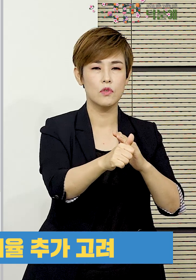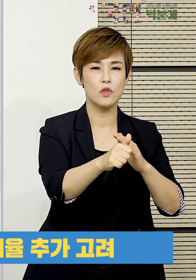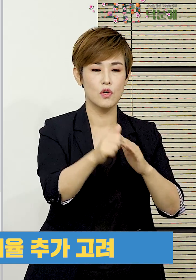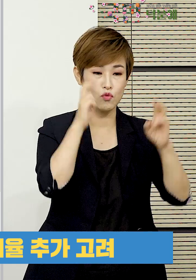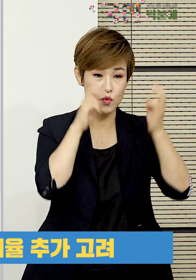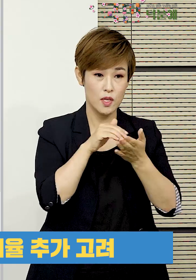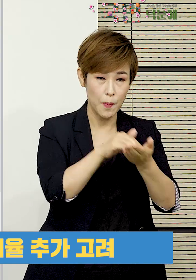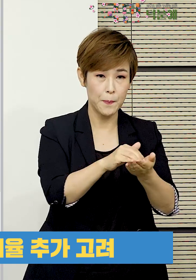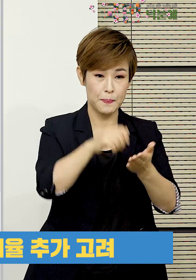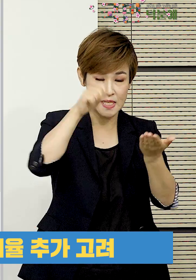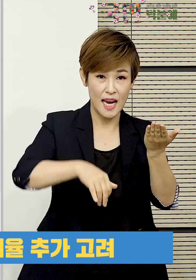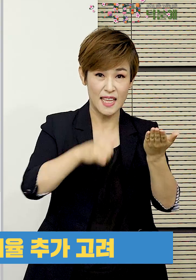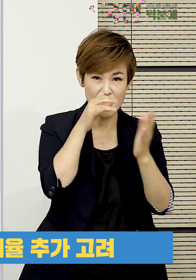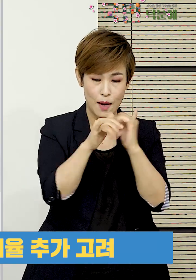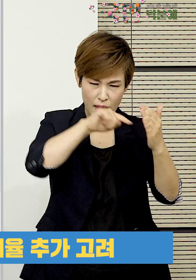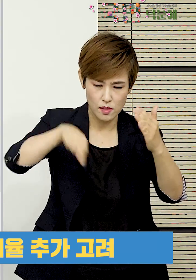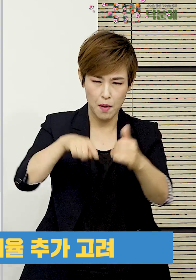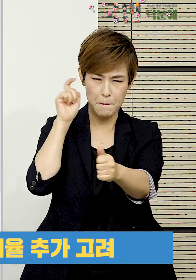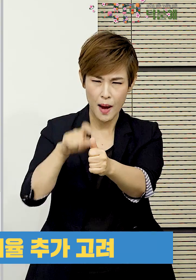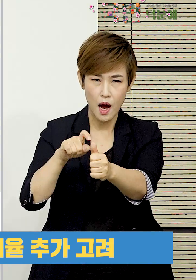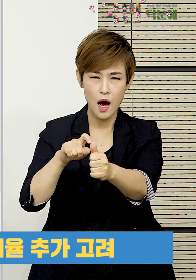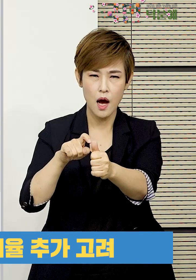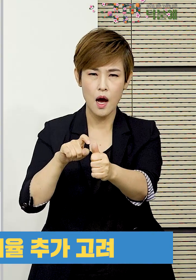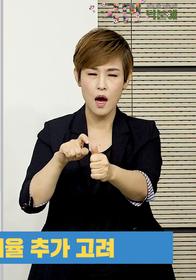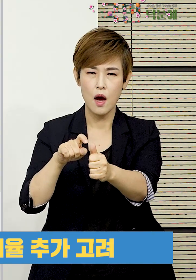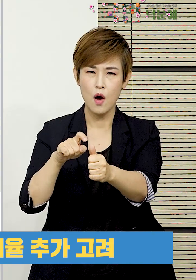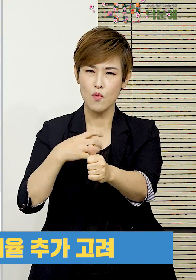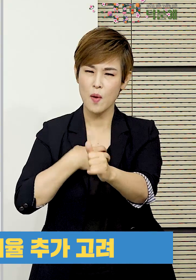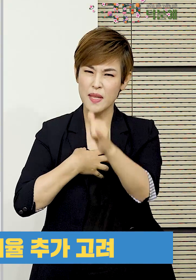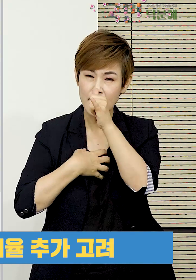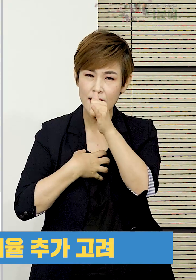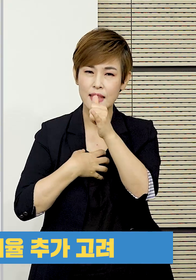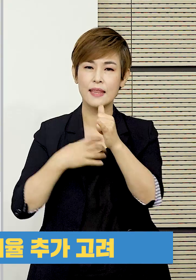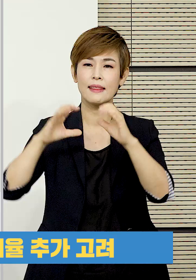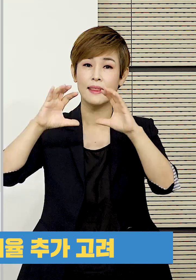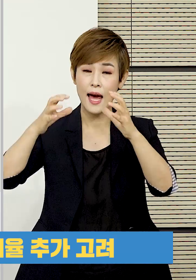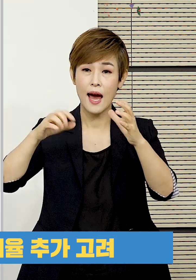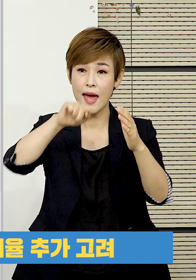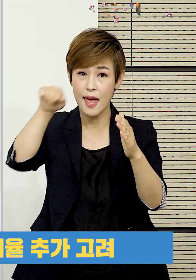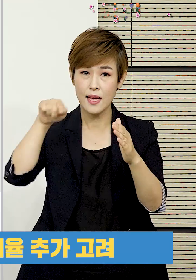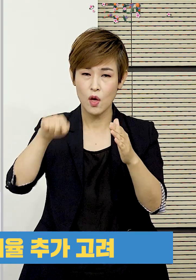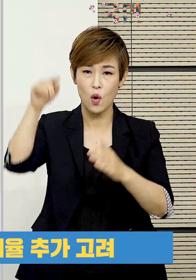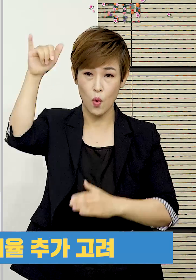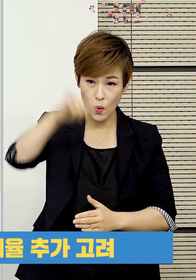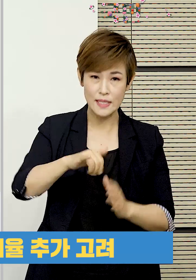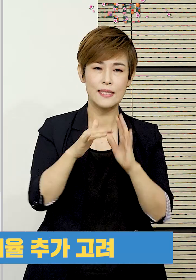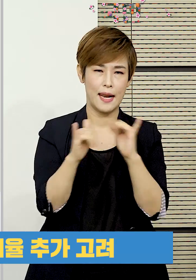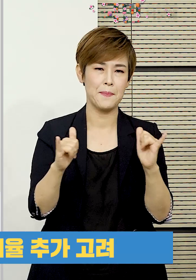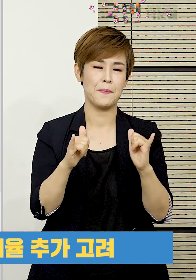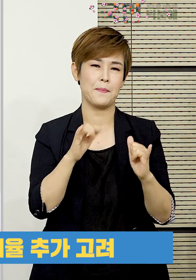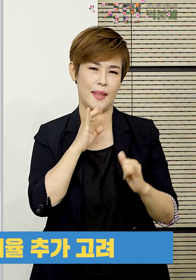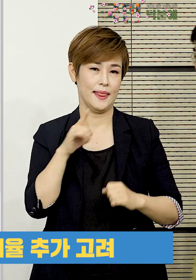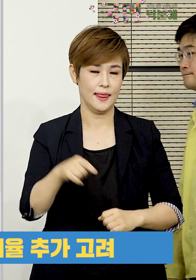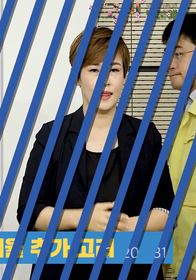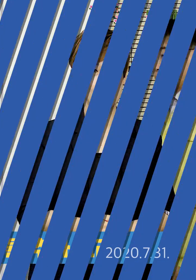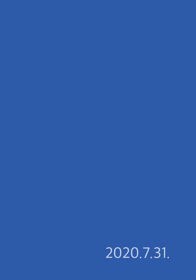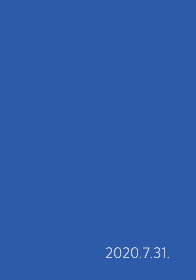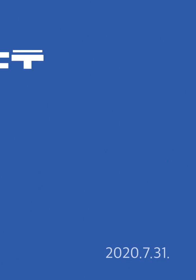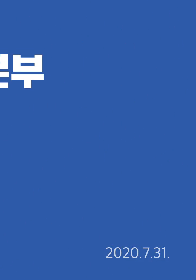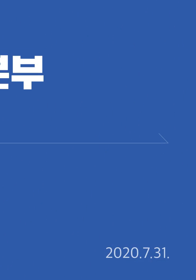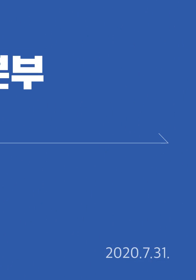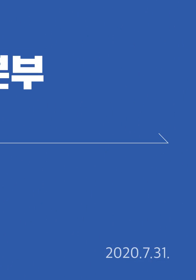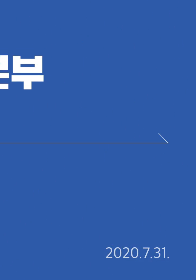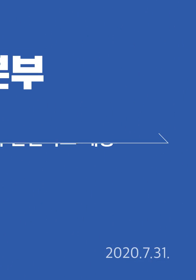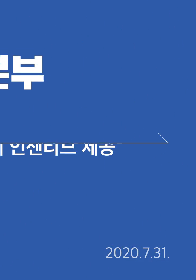갖고 계신 분들 중에 확진자 비율이 높은 국가에서 오신 분들, 그분들이 대상입니다.